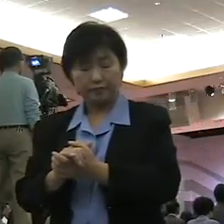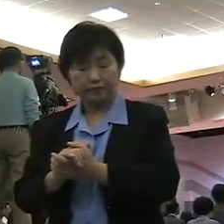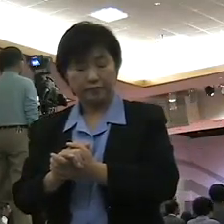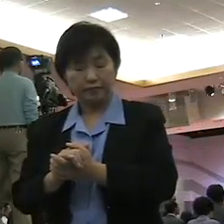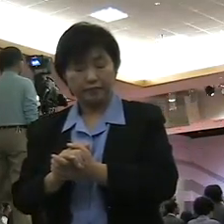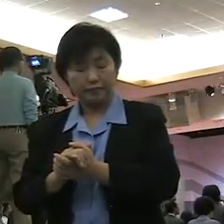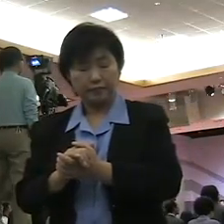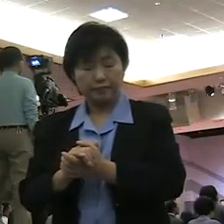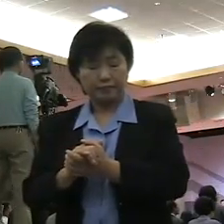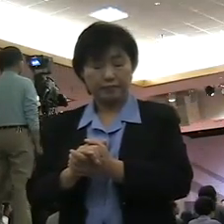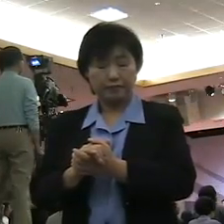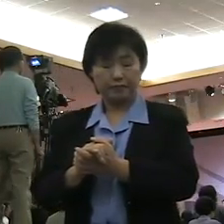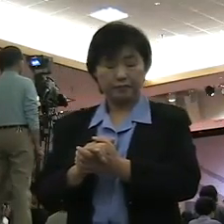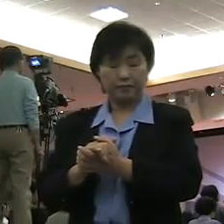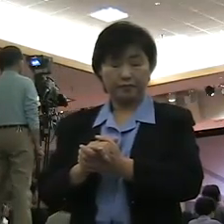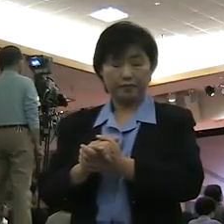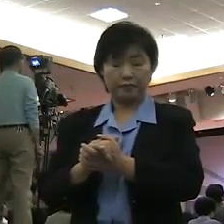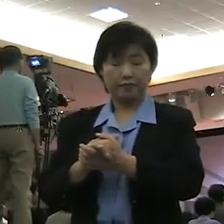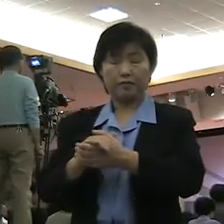사랑합니다.